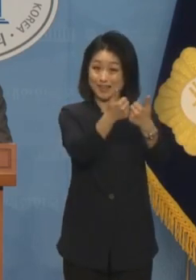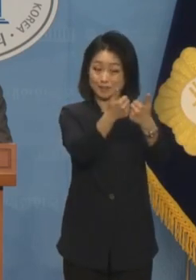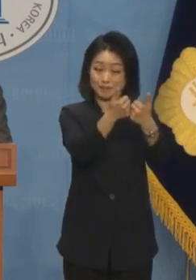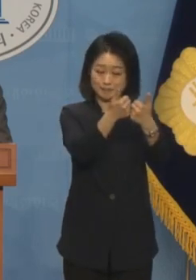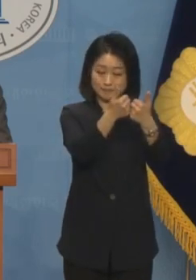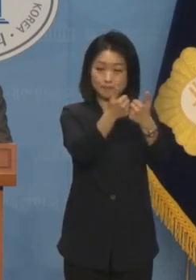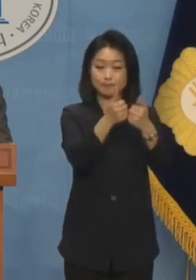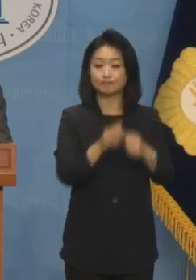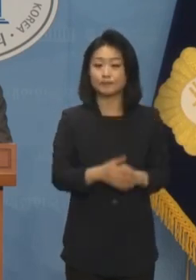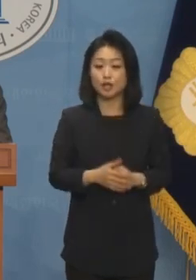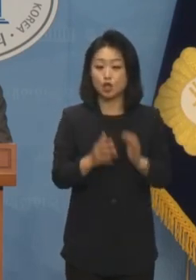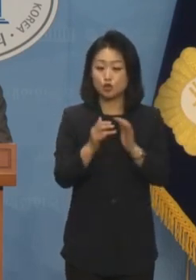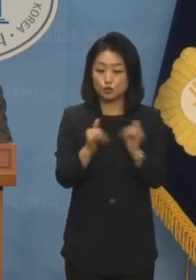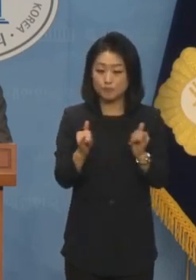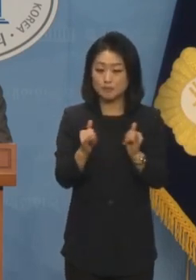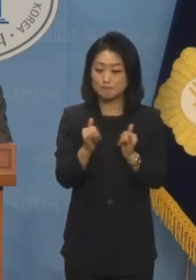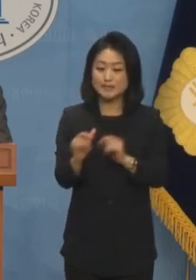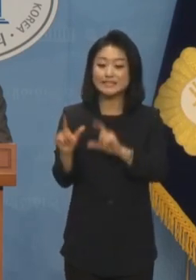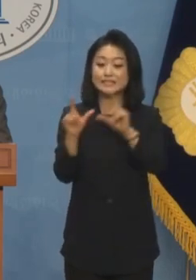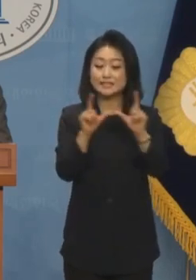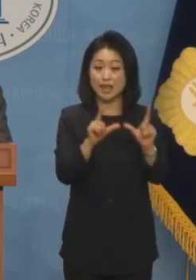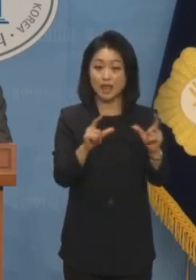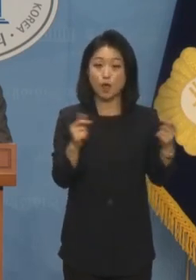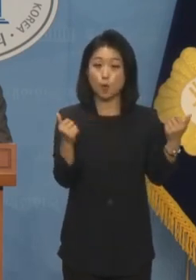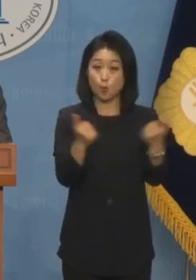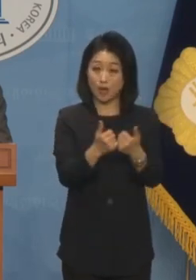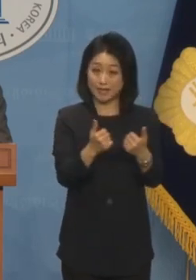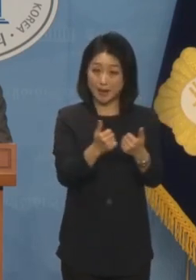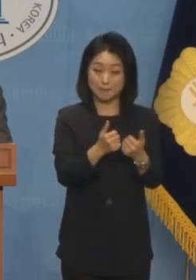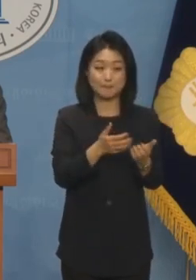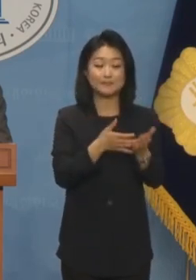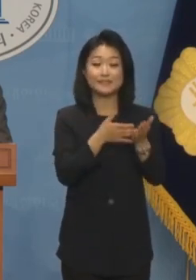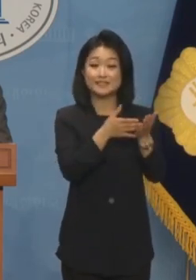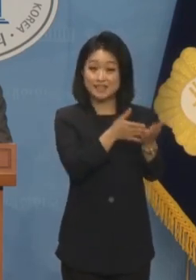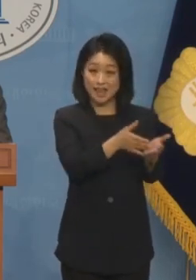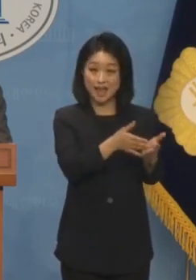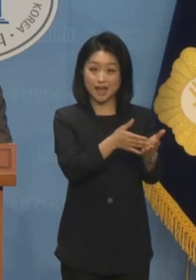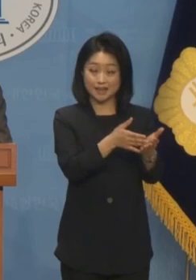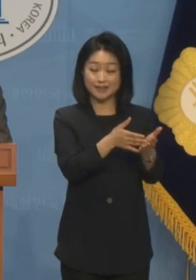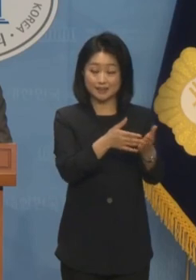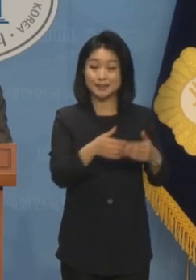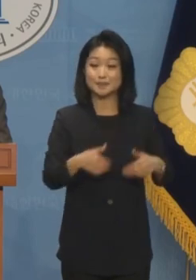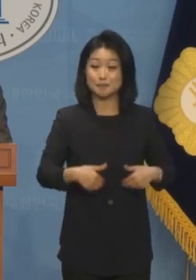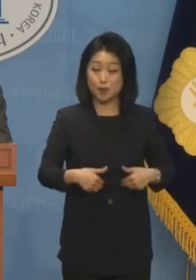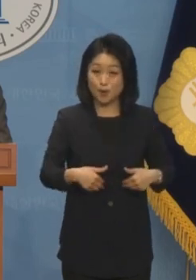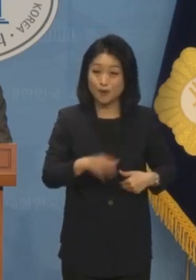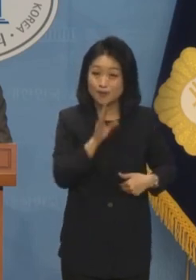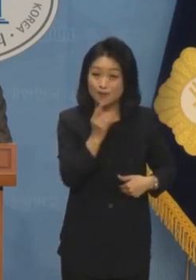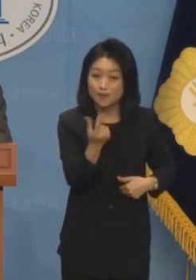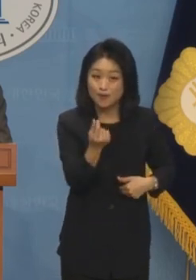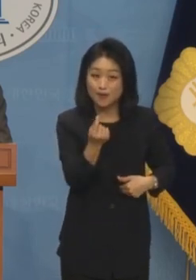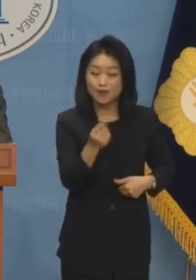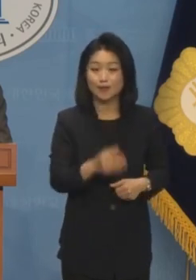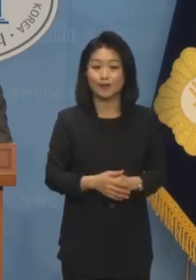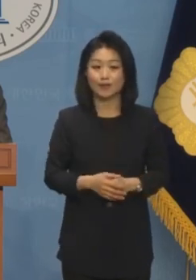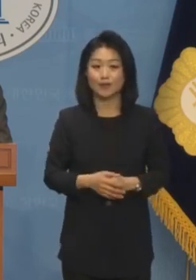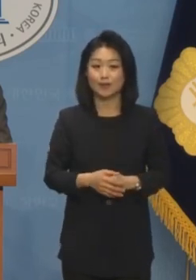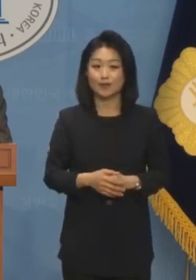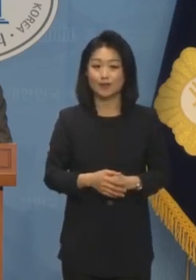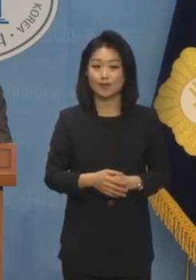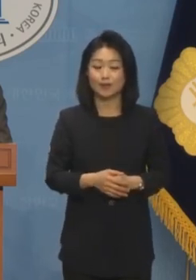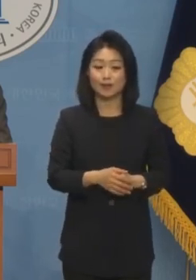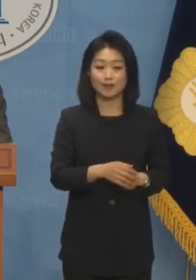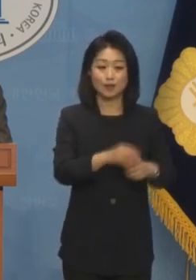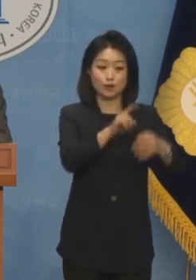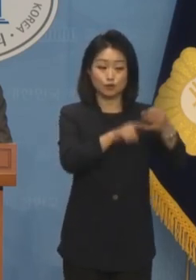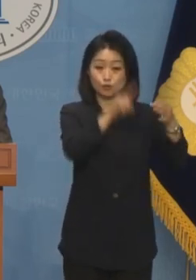통해 국민과 민생을 위한 회담에 제한이 필요하지 않다며 크게 환영한다고 했습니다. 어찌하여 이